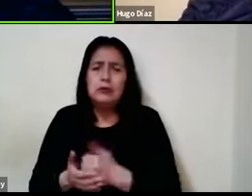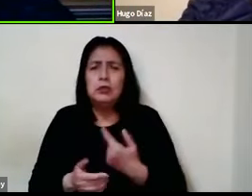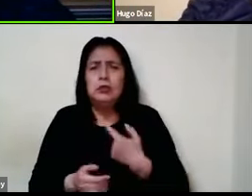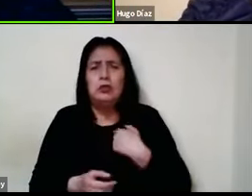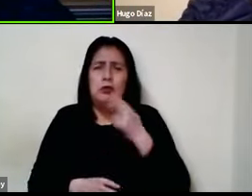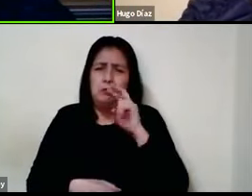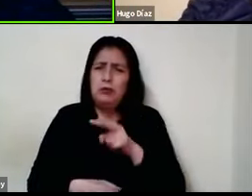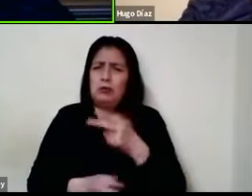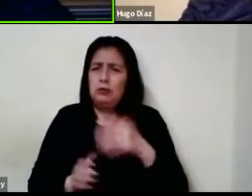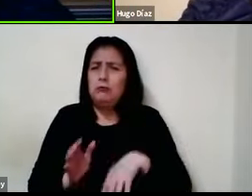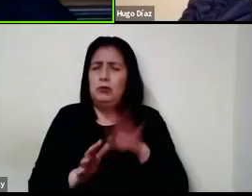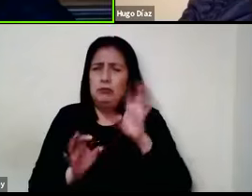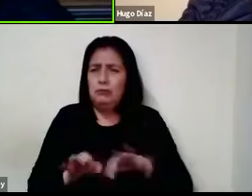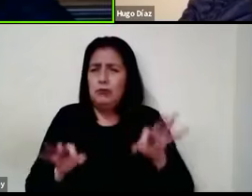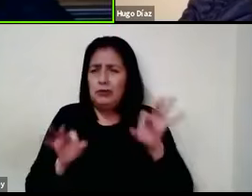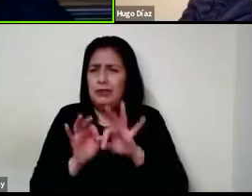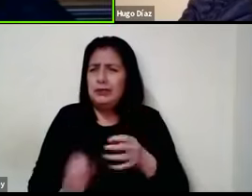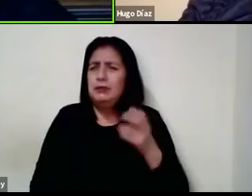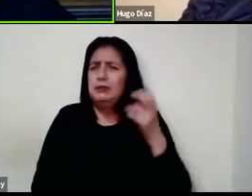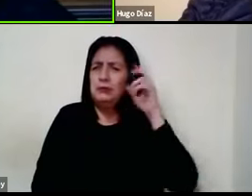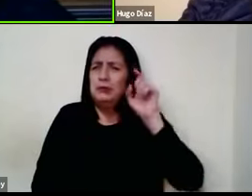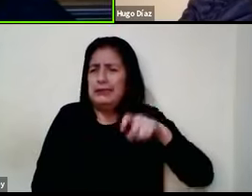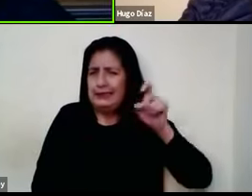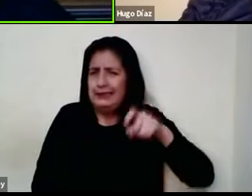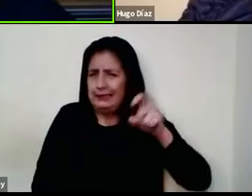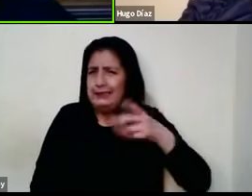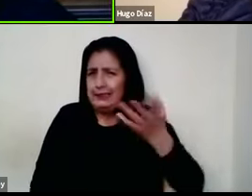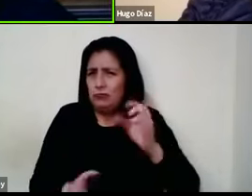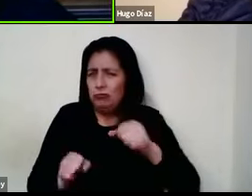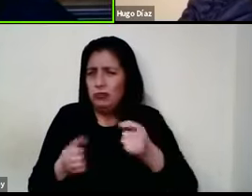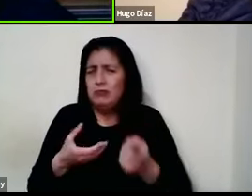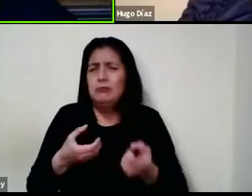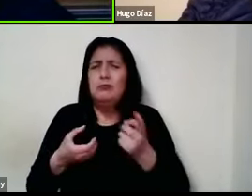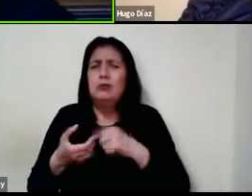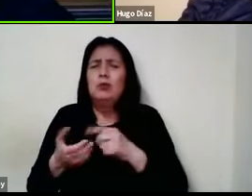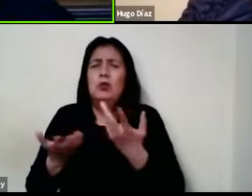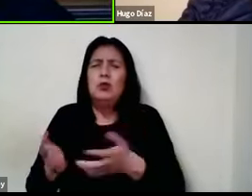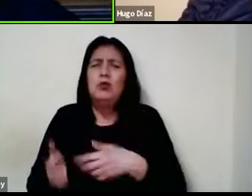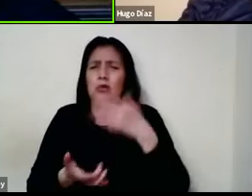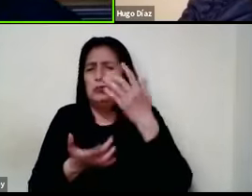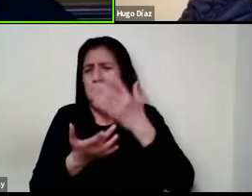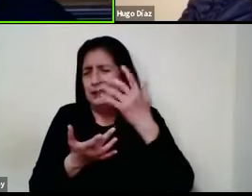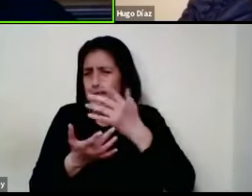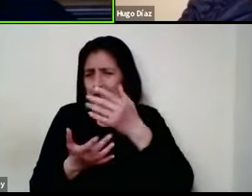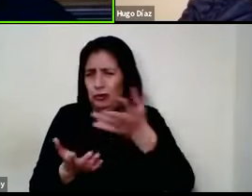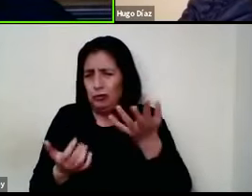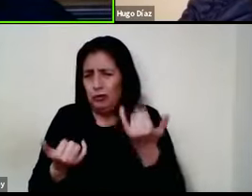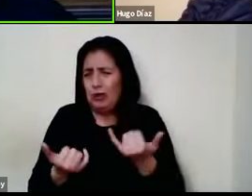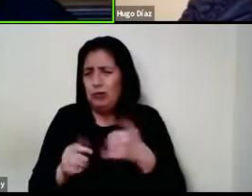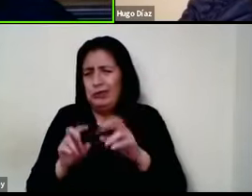muy importante, por eso es que es necesario involucrarnos con tópicos tecnológicos. Ahora,